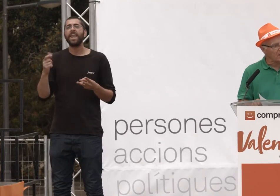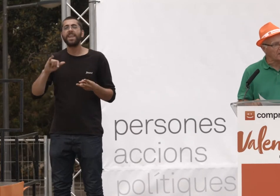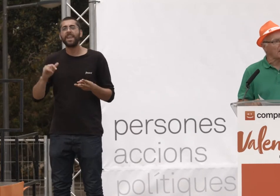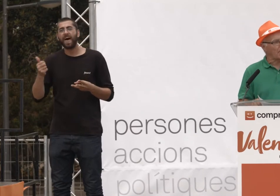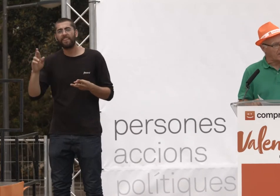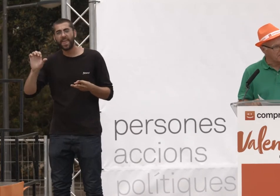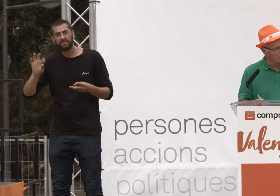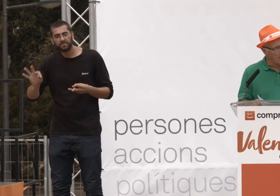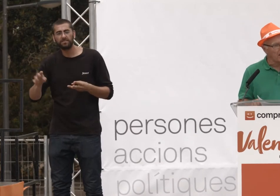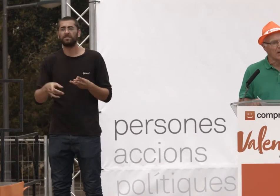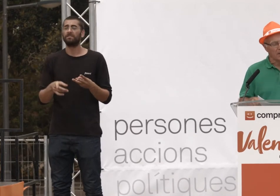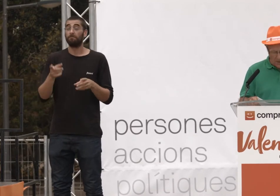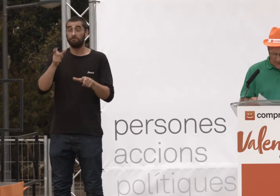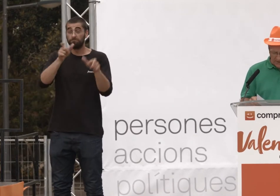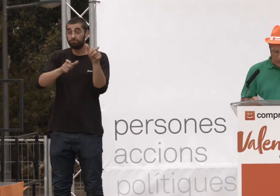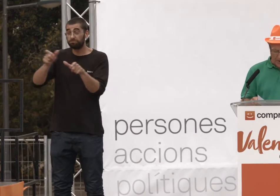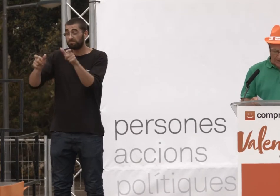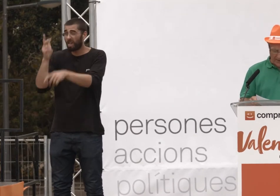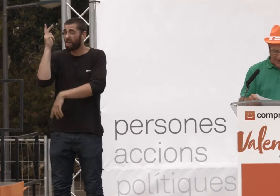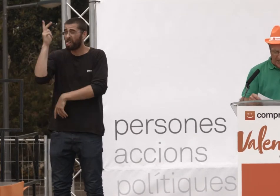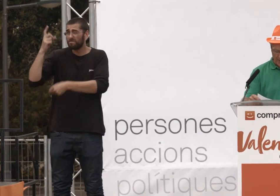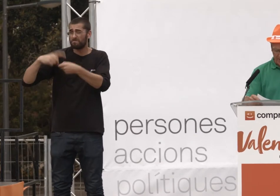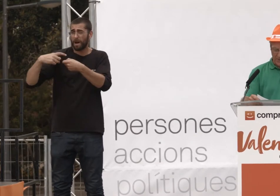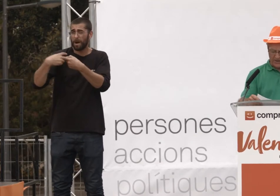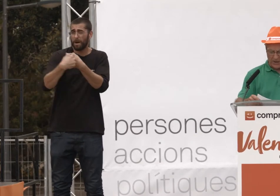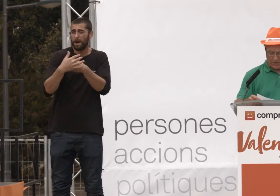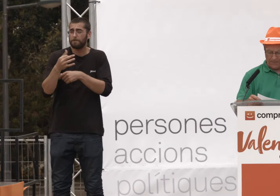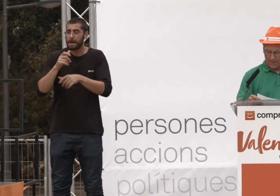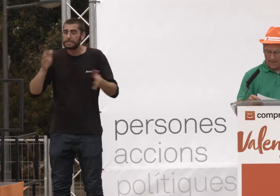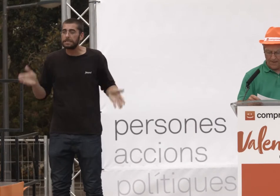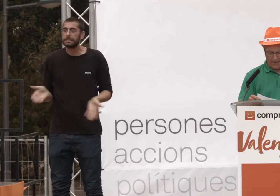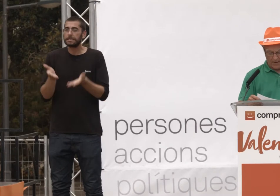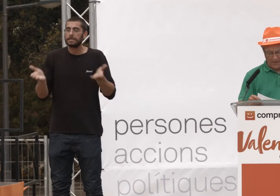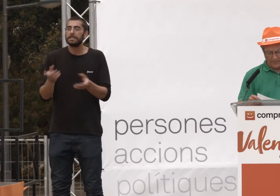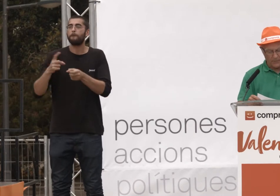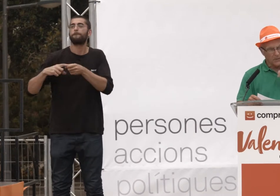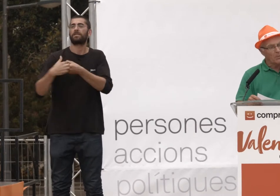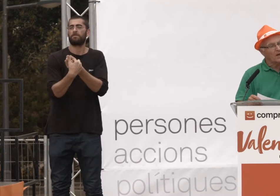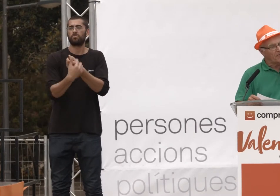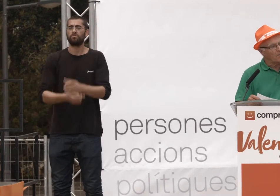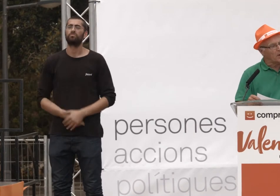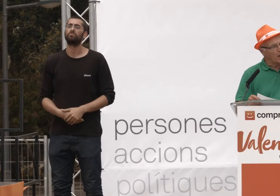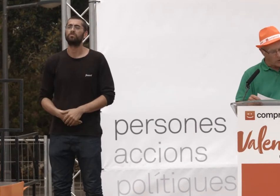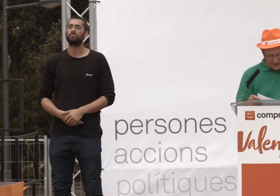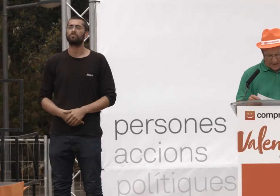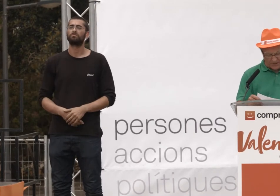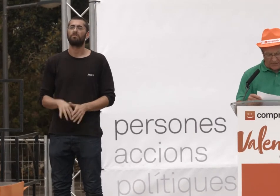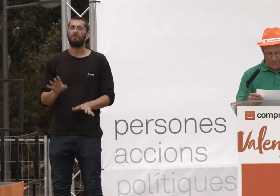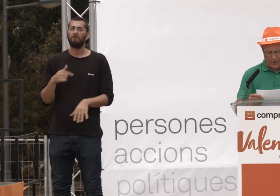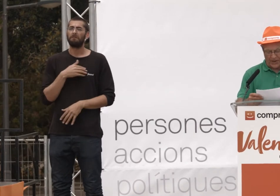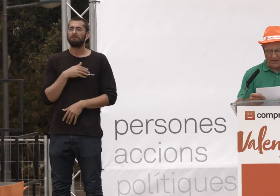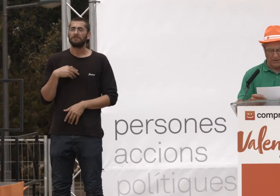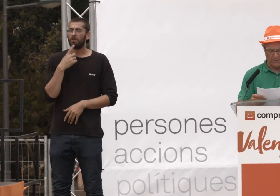té dret a participar i hem d'estimular, per tant, la participació. I volia afirmar una cosa que em